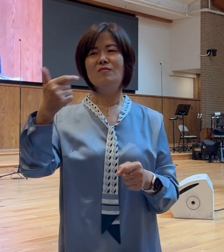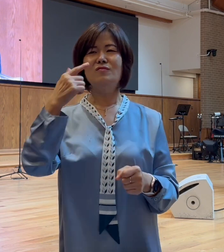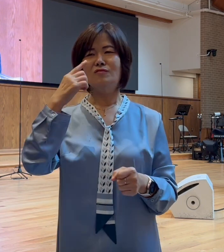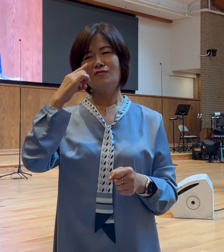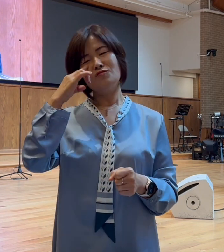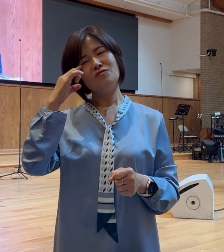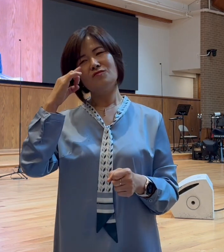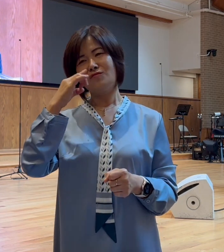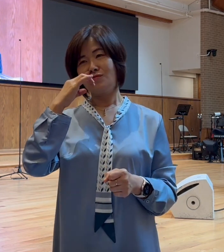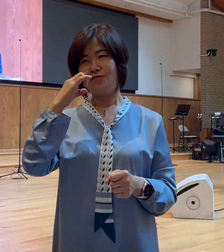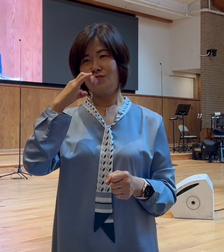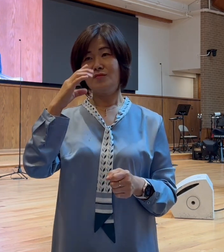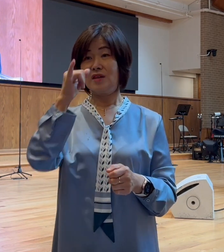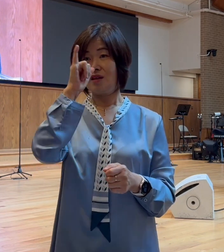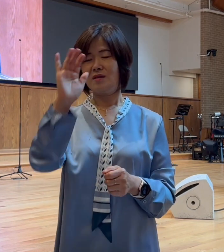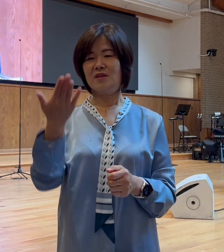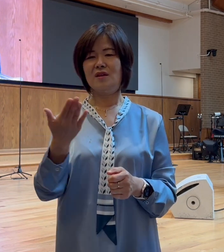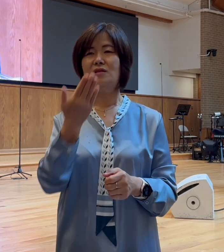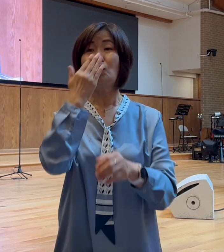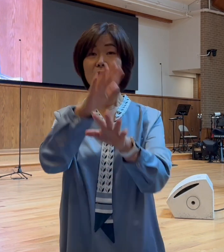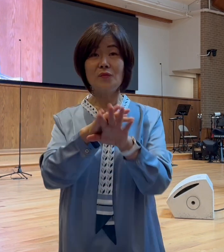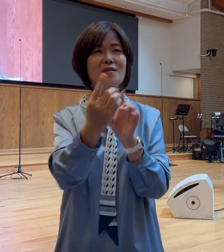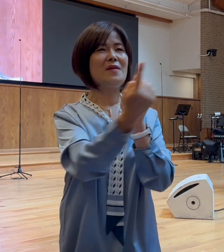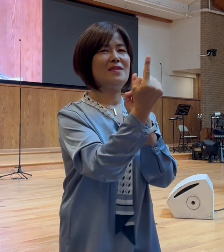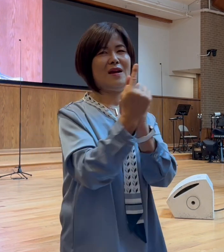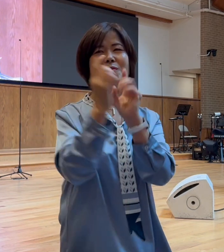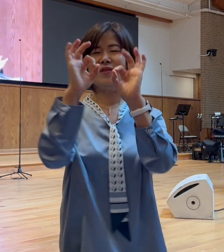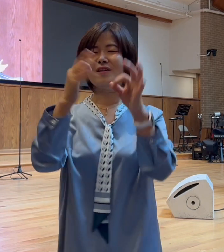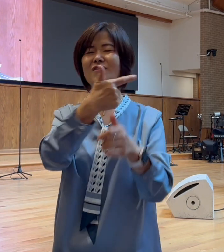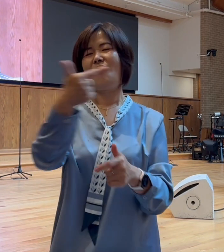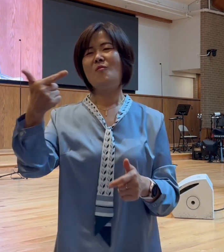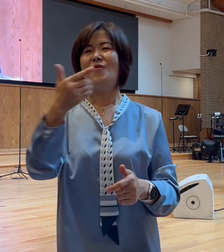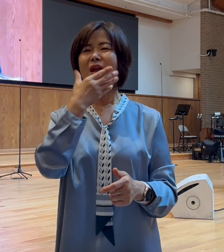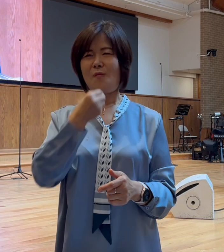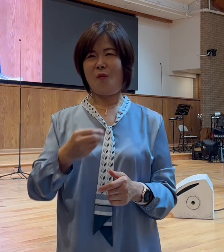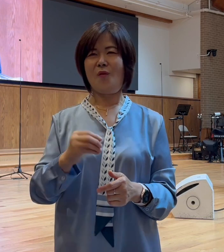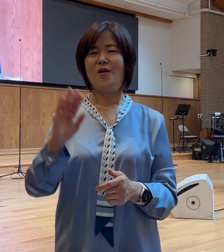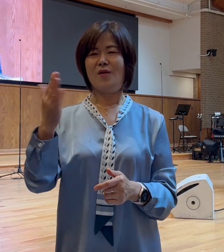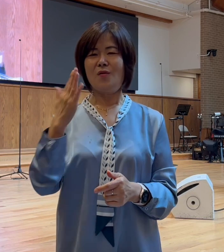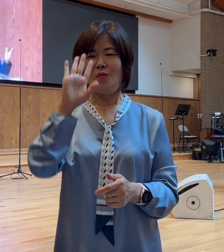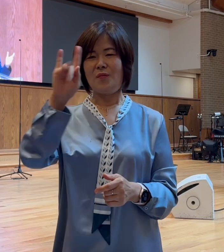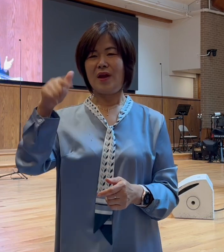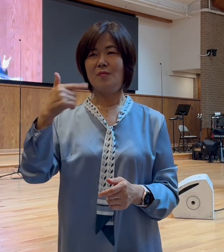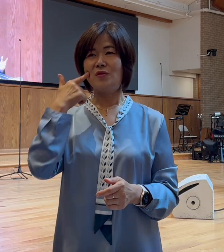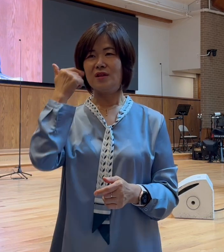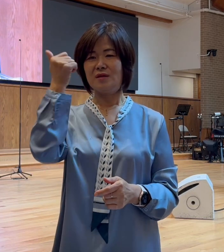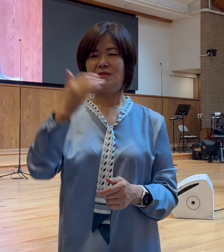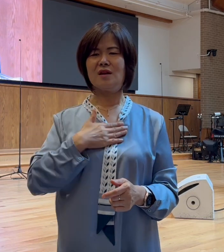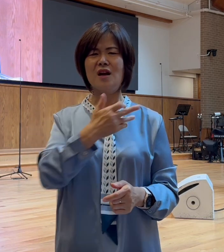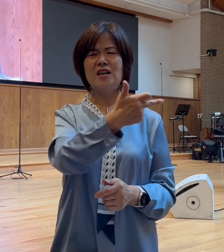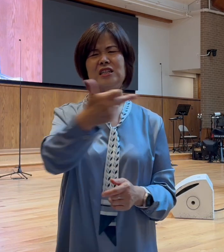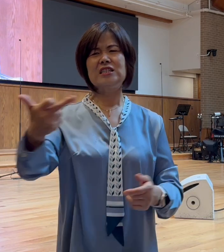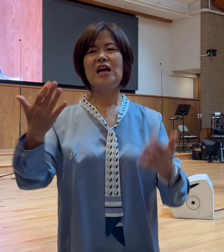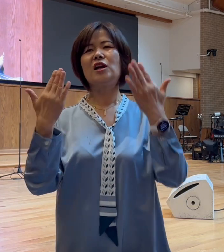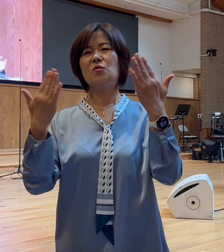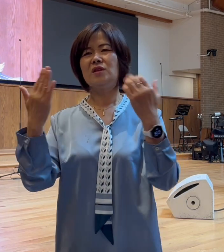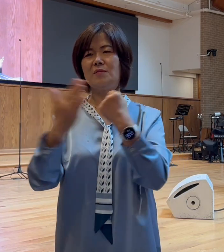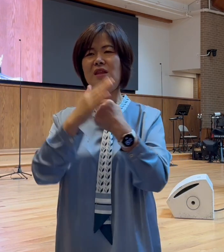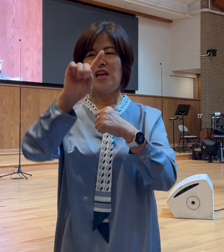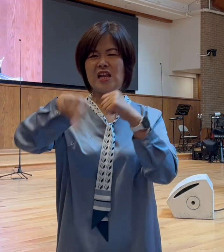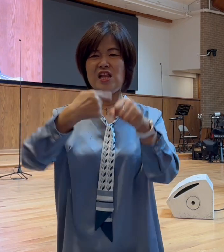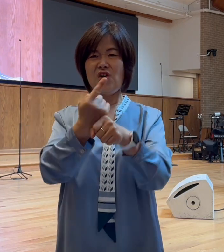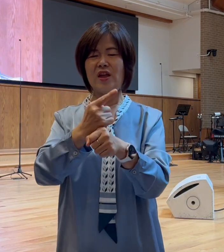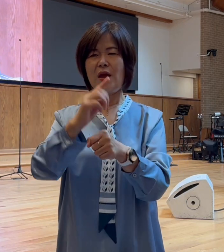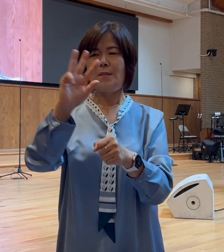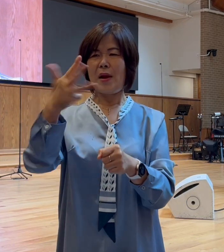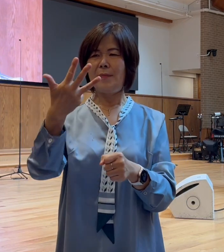우리 성도님들 보니까 너무 행복하고요. 우리 백 목사님은 제가 학교가 엄청 큰 학교이기 때문에 1년에 800명